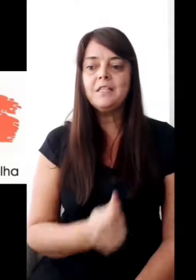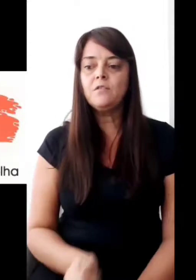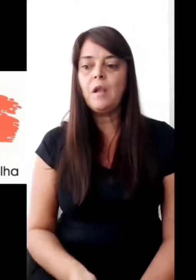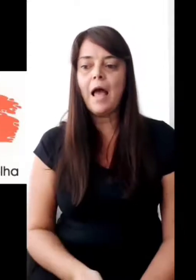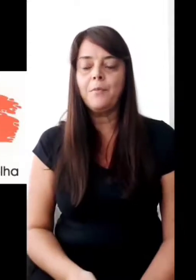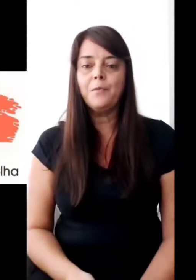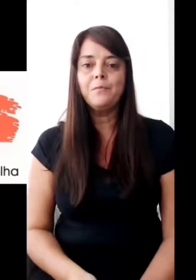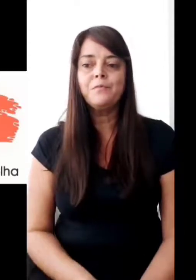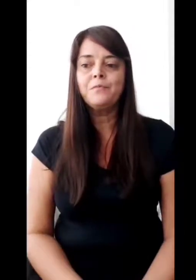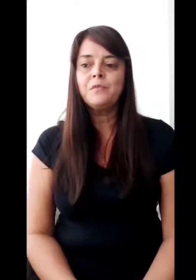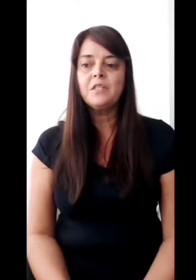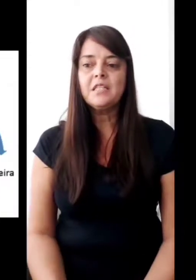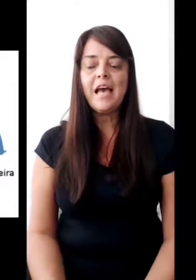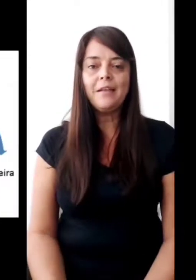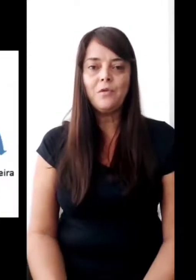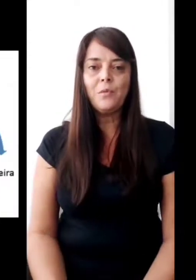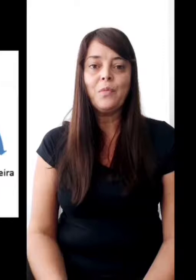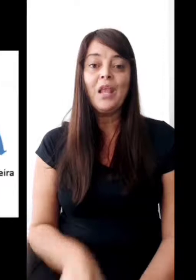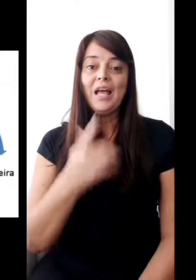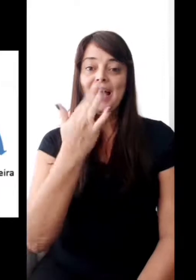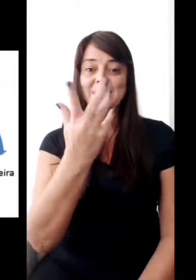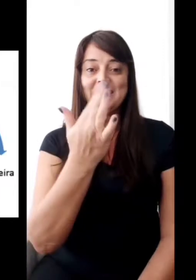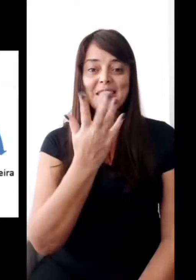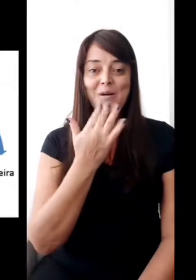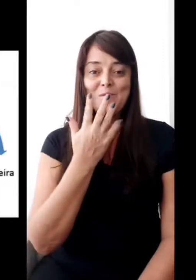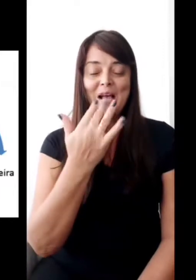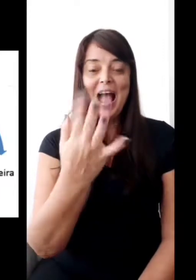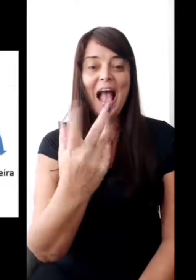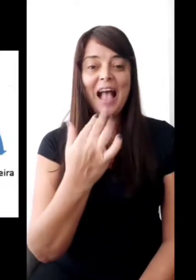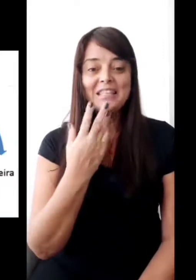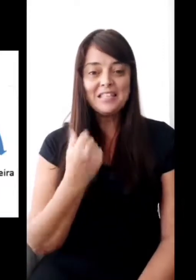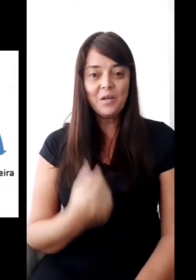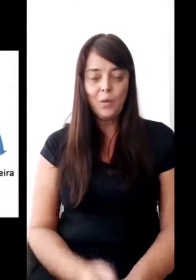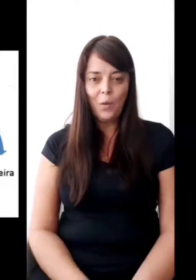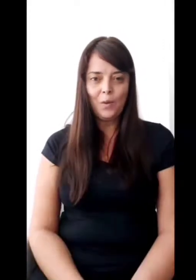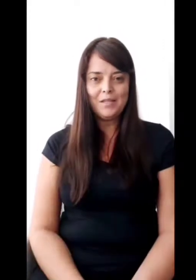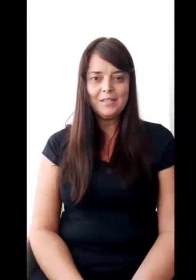vezes no lábio, certo? Essas são as cores.